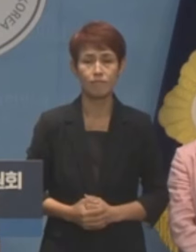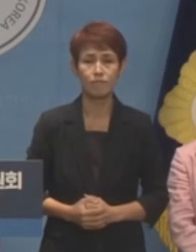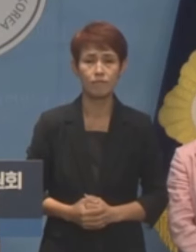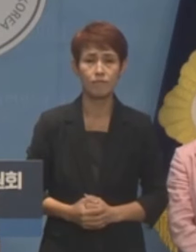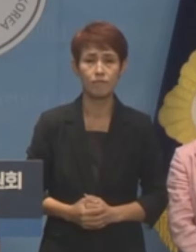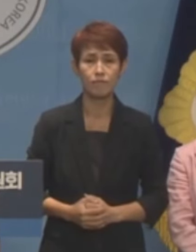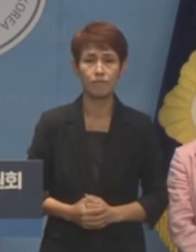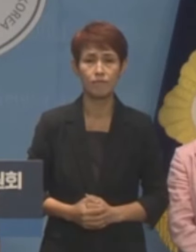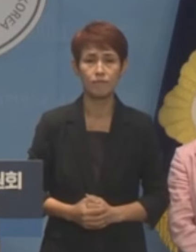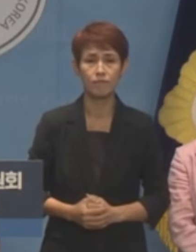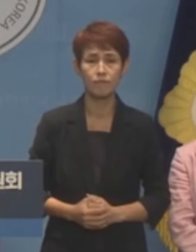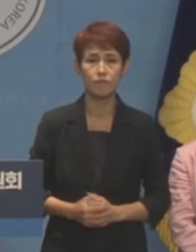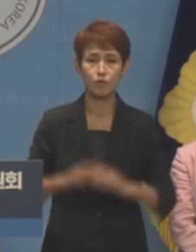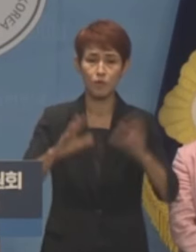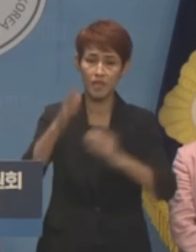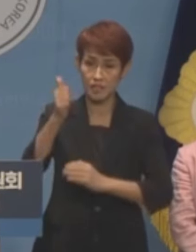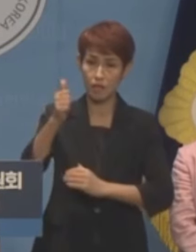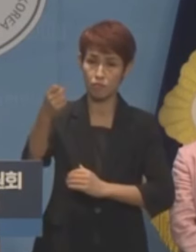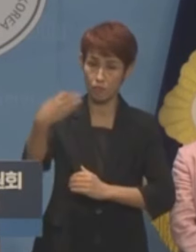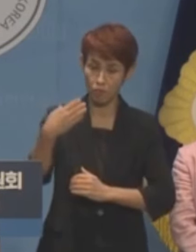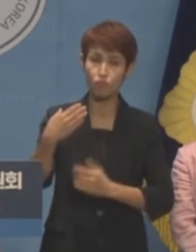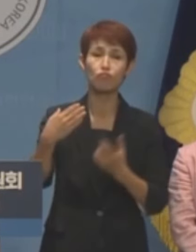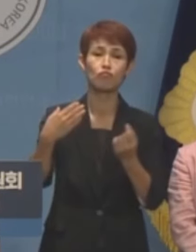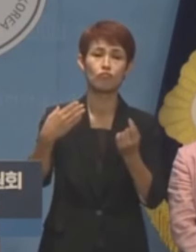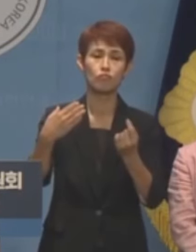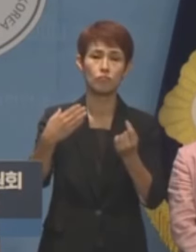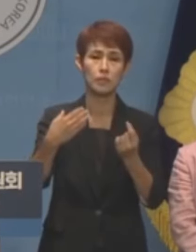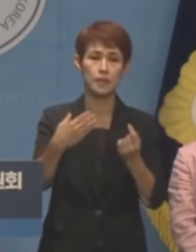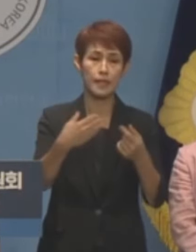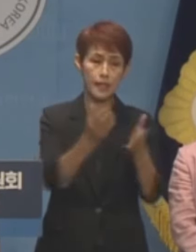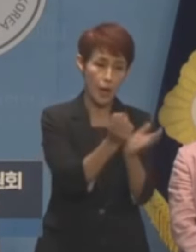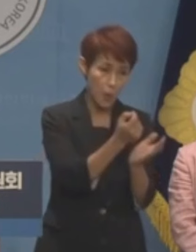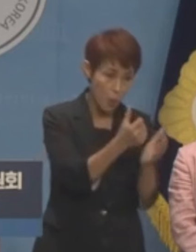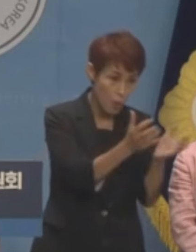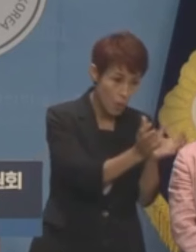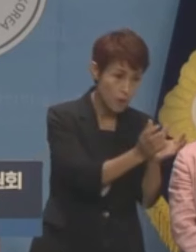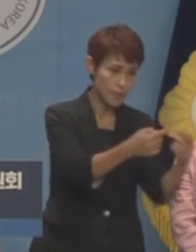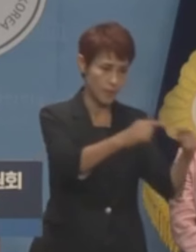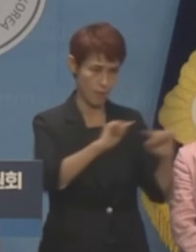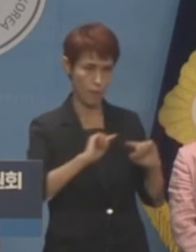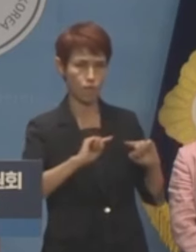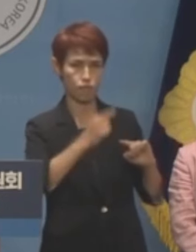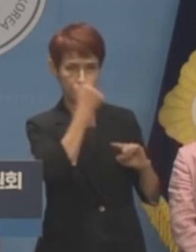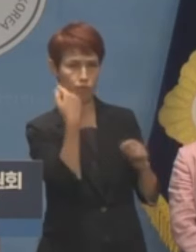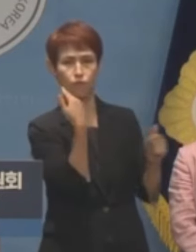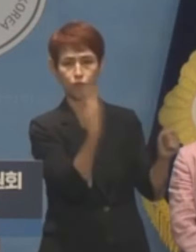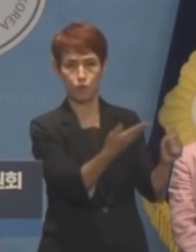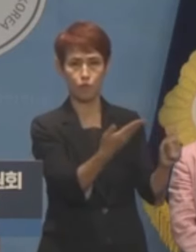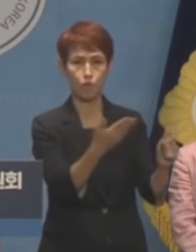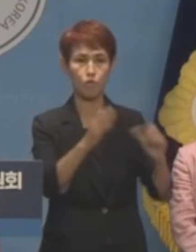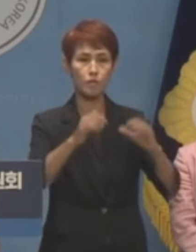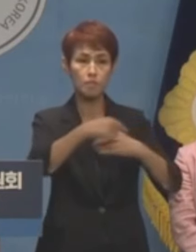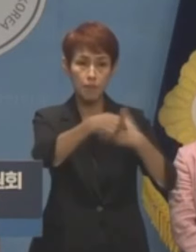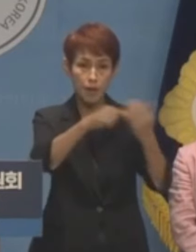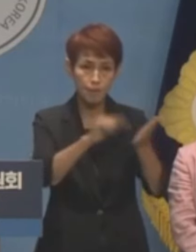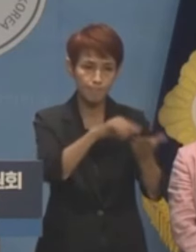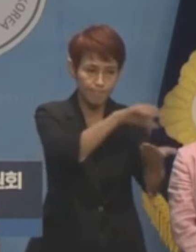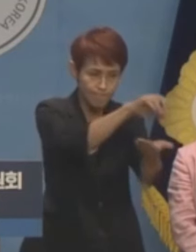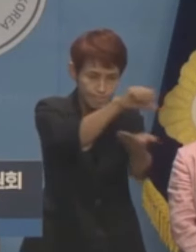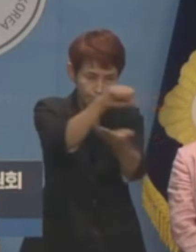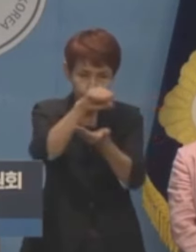말씀하셨습니다 국회의장의 말씀처럼 소수정당의 참여를 보장하고 다양한 미를 포용하는